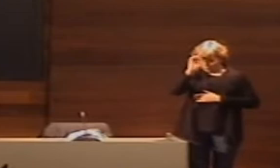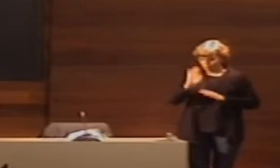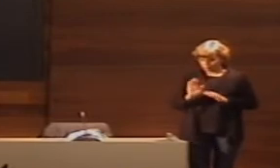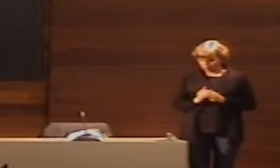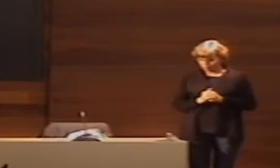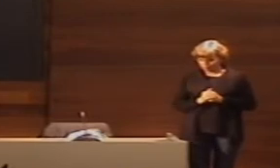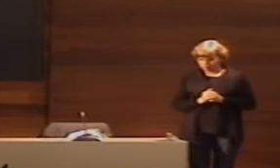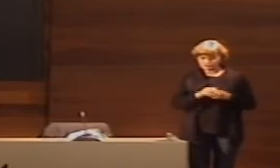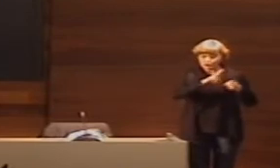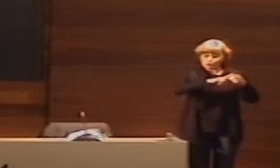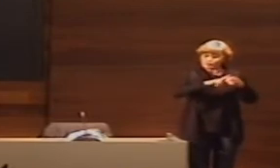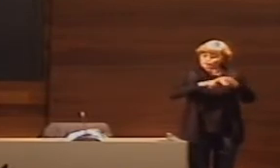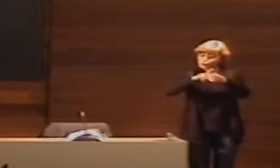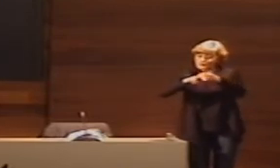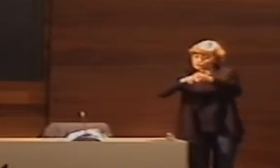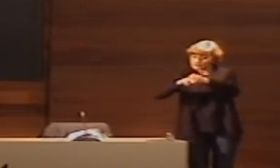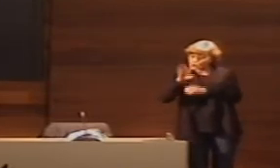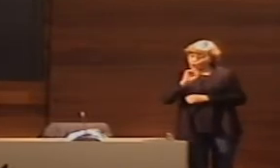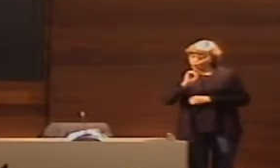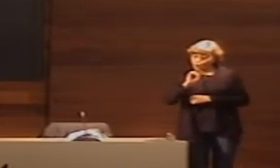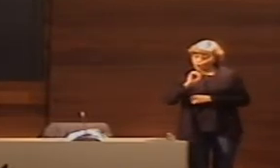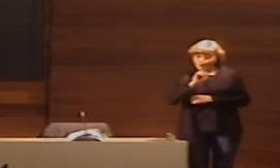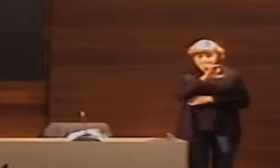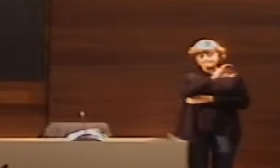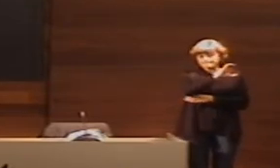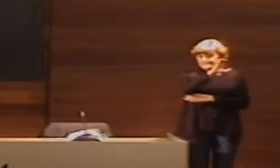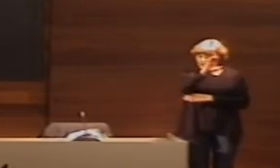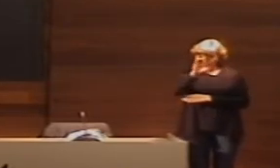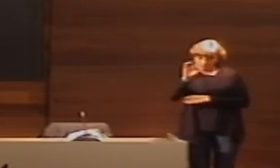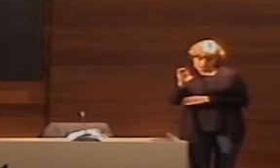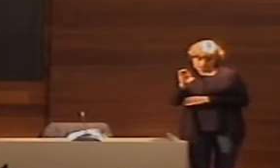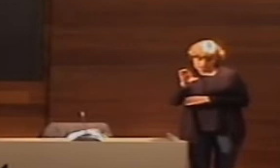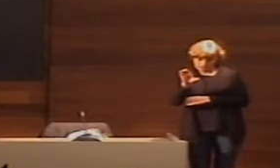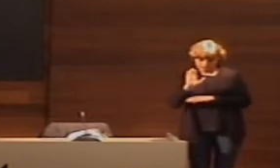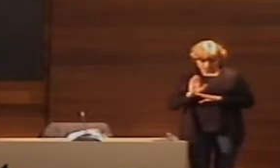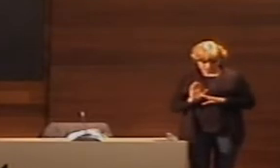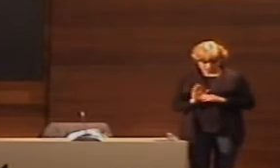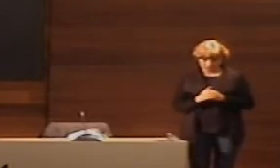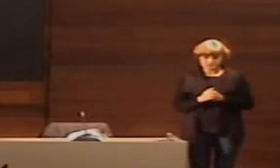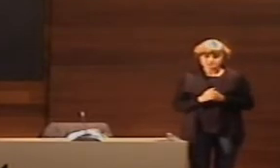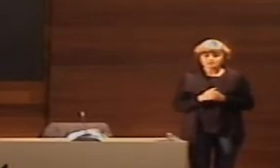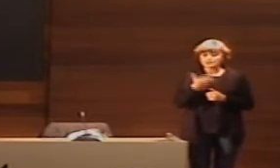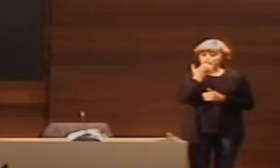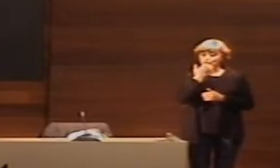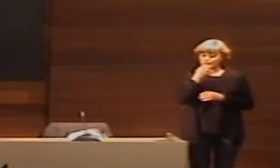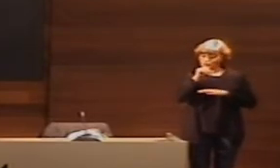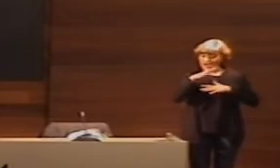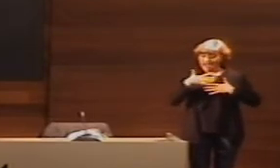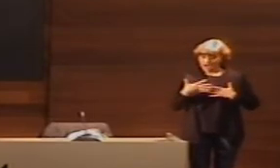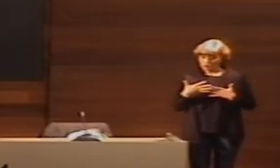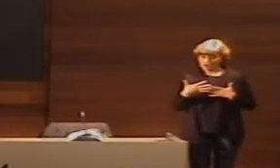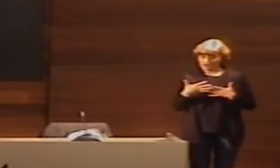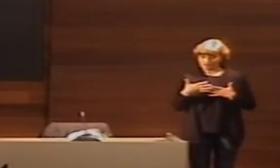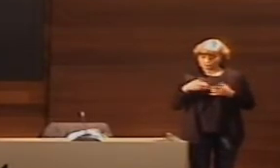diferentes comunidades autónomas o países que componen ese Estado. E incluso en la comunidad en la que estamos actualmente, en la